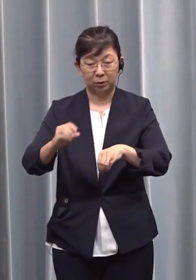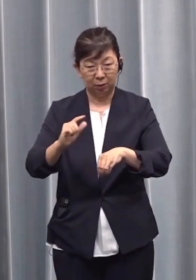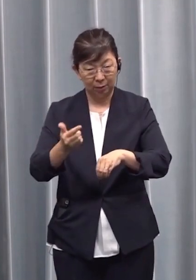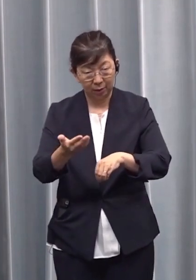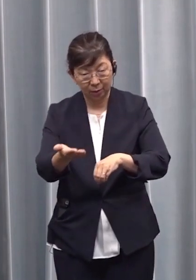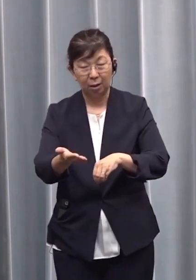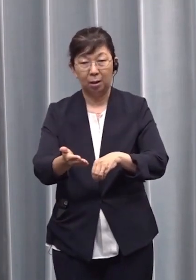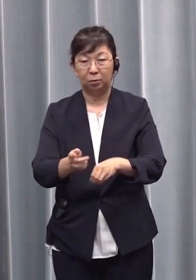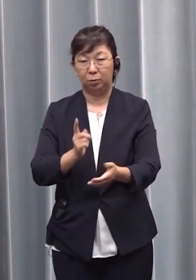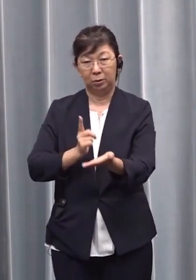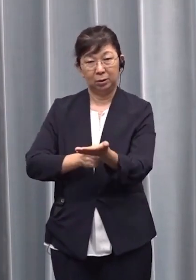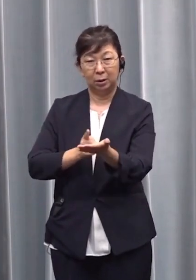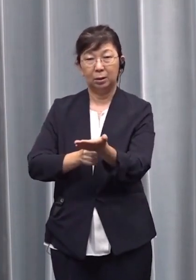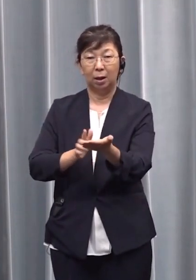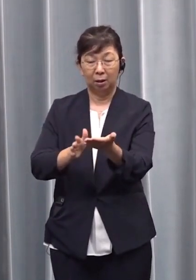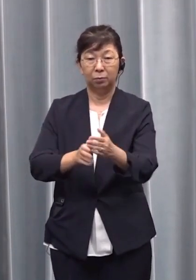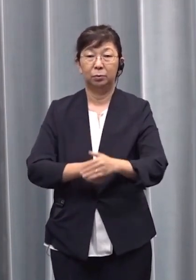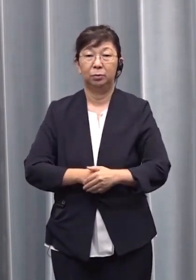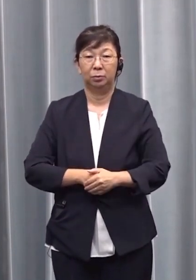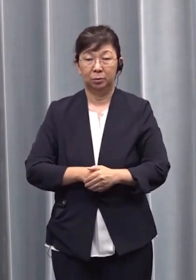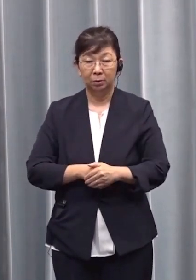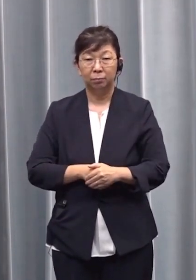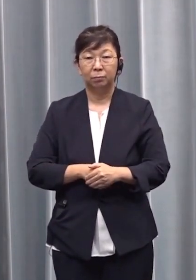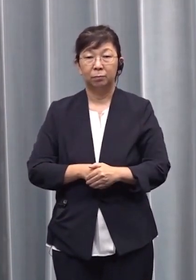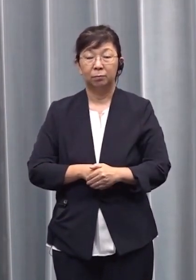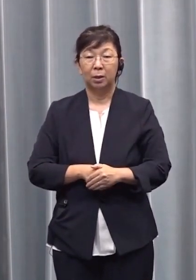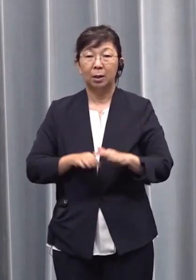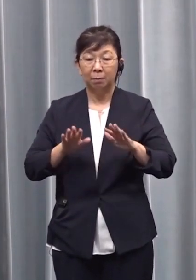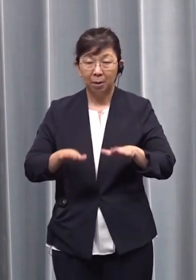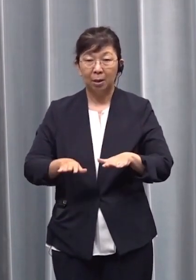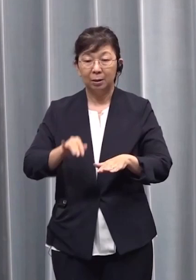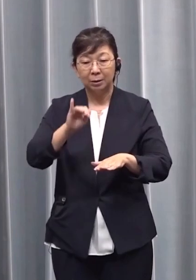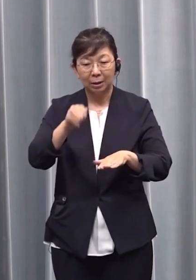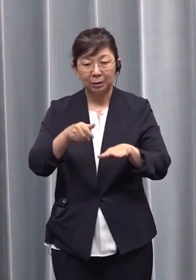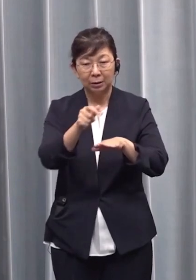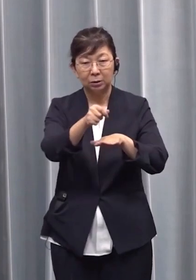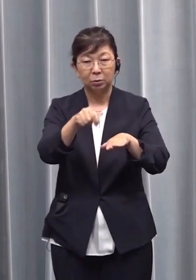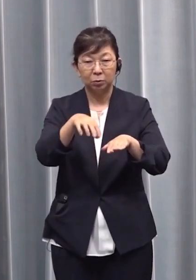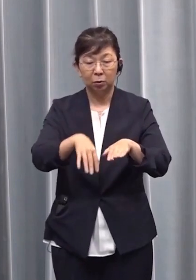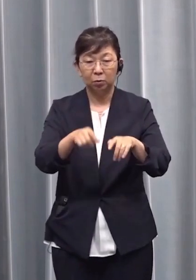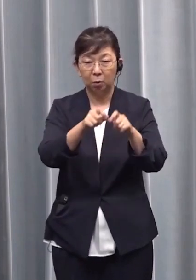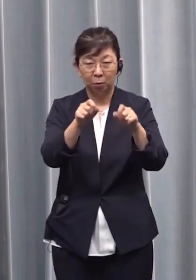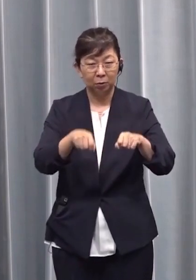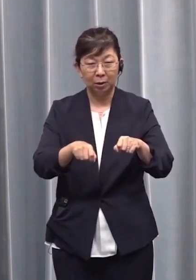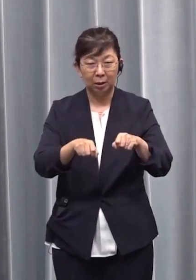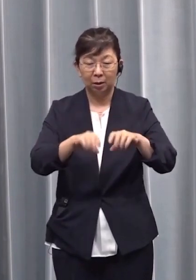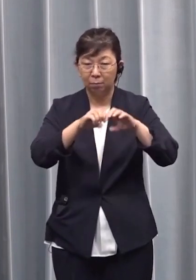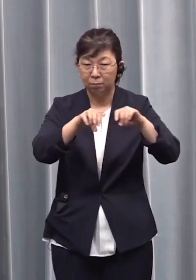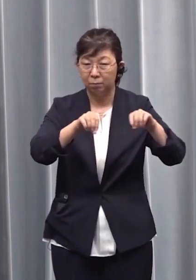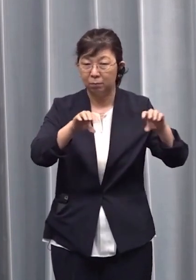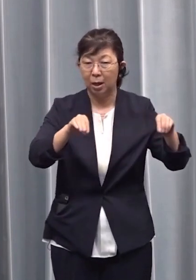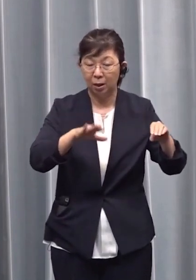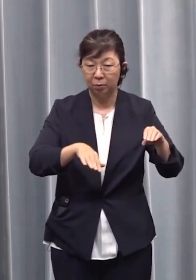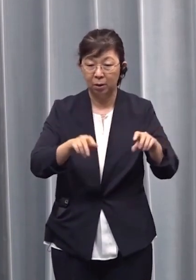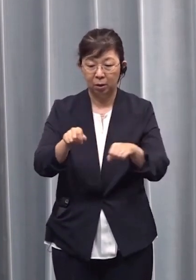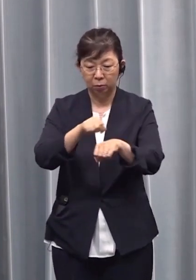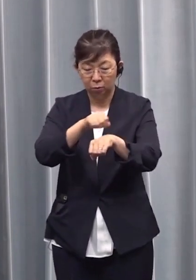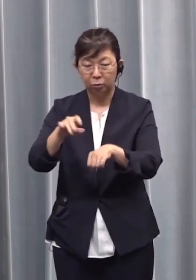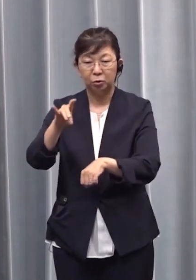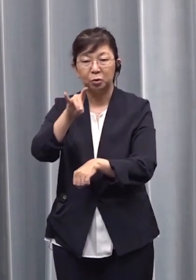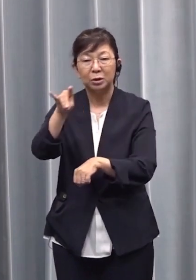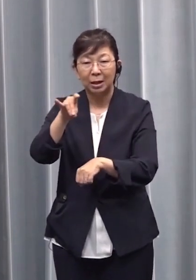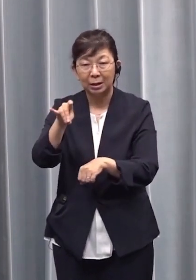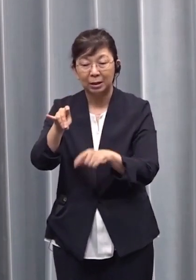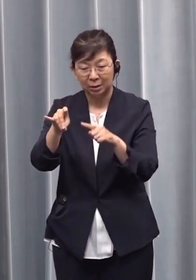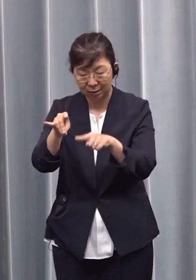かという指摘が出ています。これだけですね、今ジャニーズ事務所の問題が浮き彫りになる中、特殊詐欺というですね、非常に